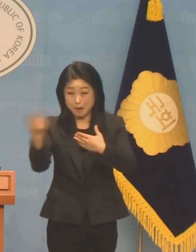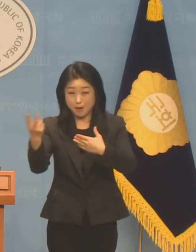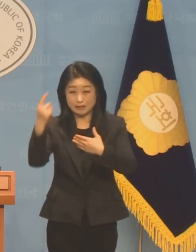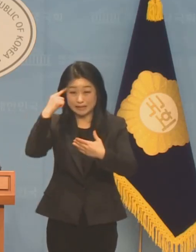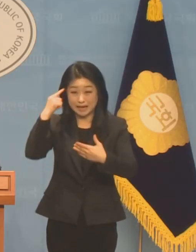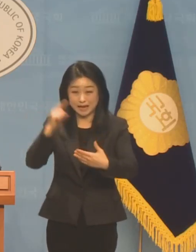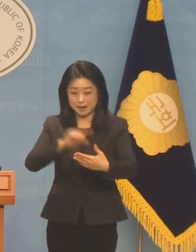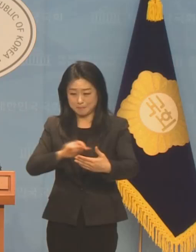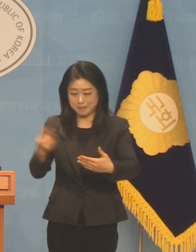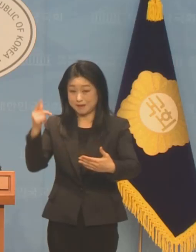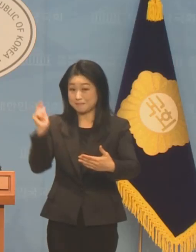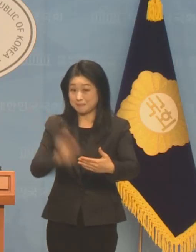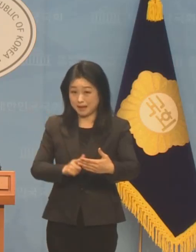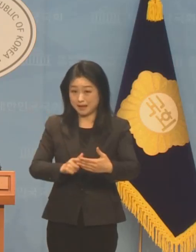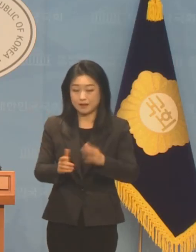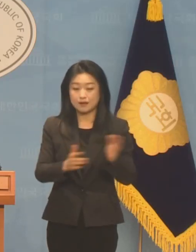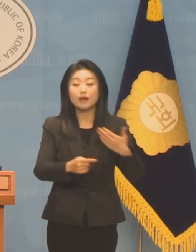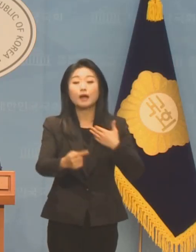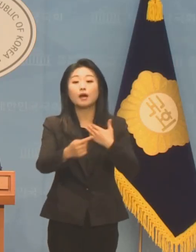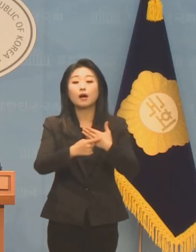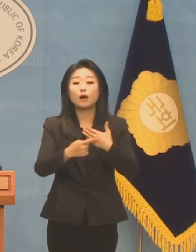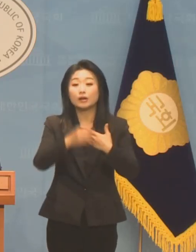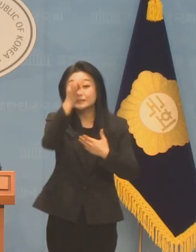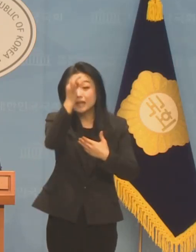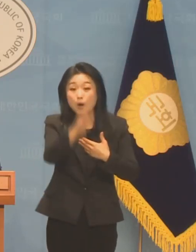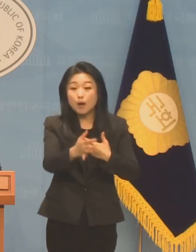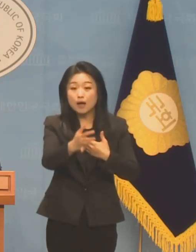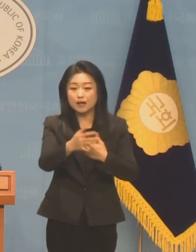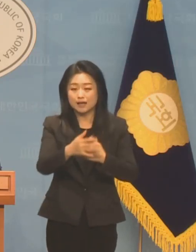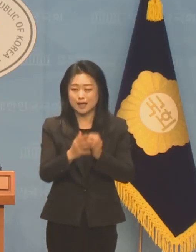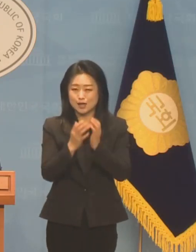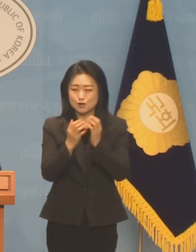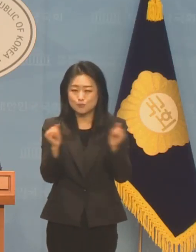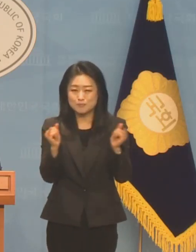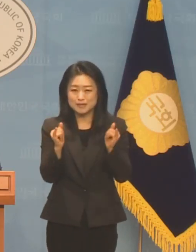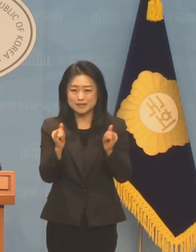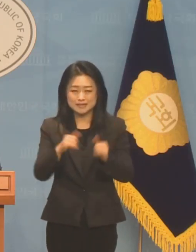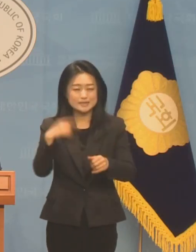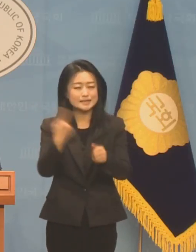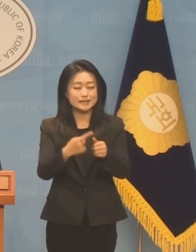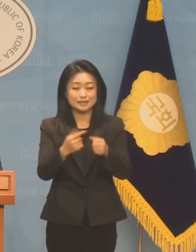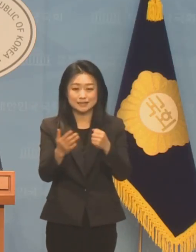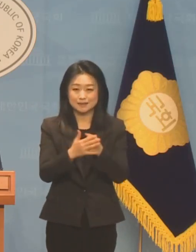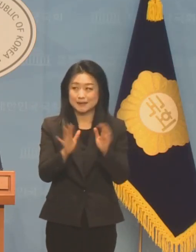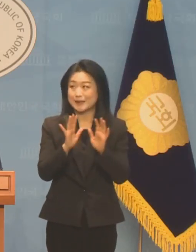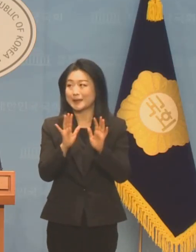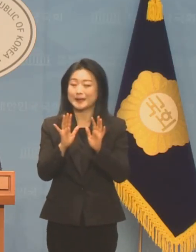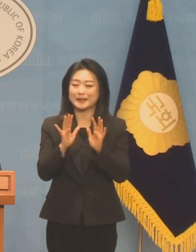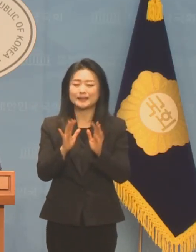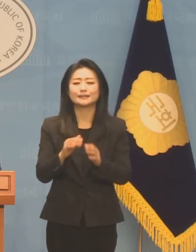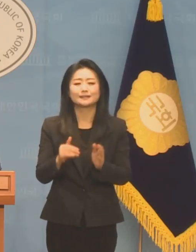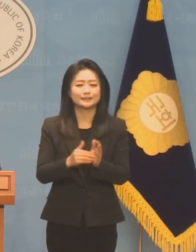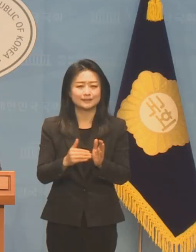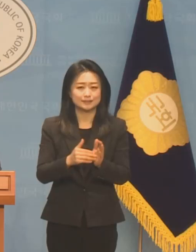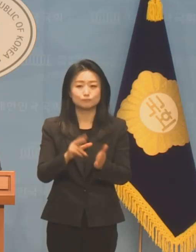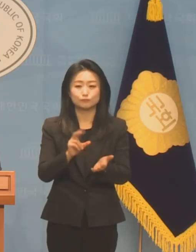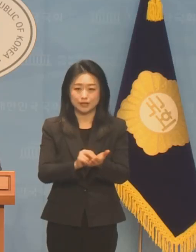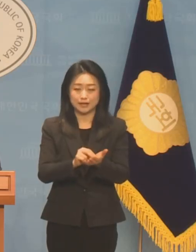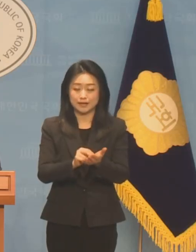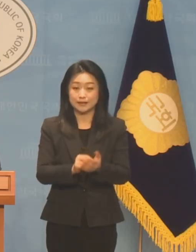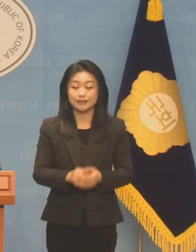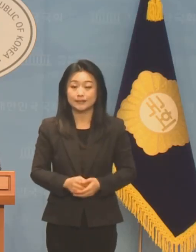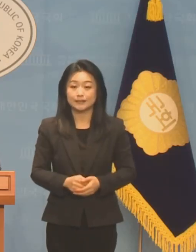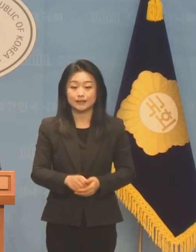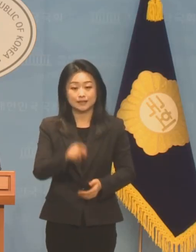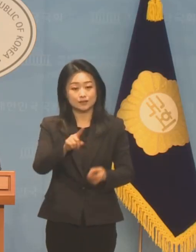의원의 사과는 단지 책임을 회피하려는 국민 기만에 불과합니다. 국회와 국민은 이런